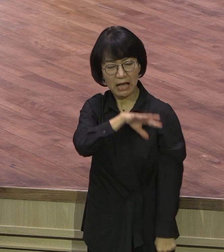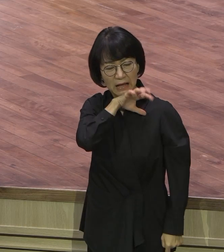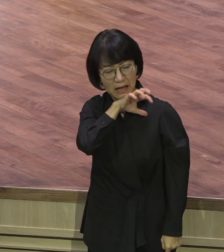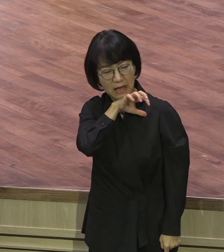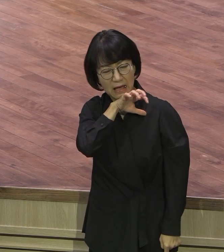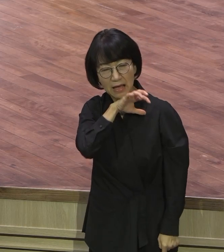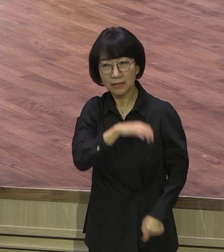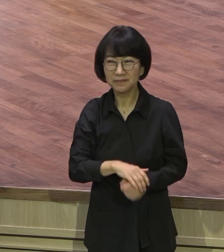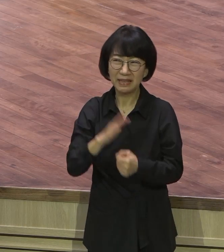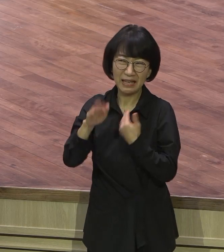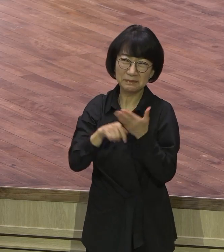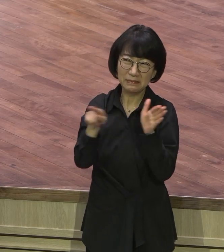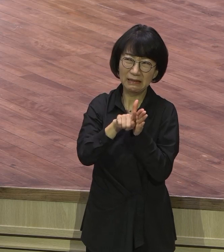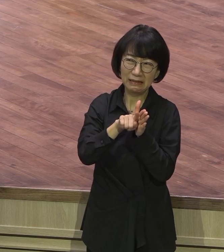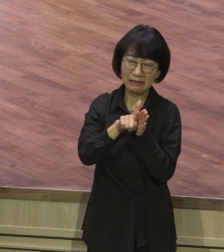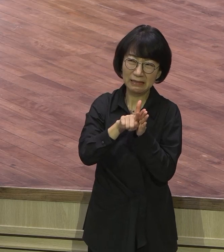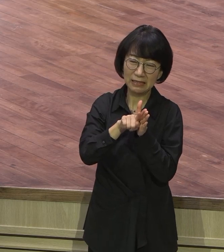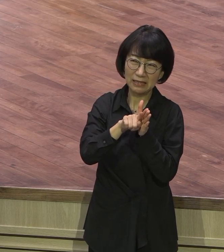불신앙합니다.